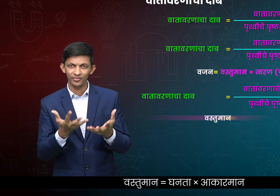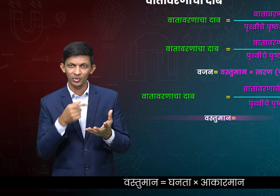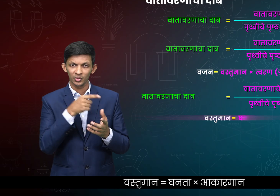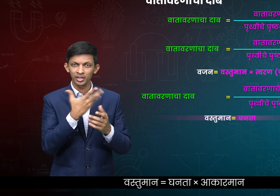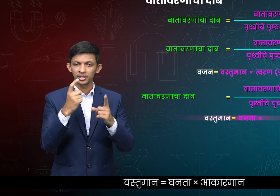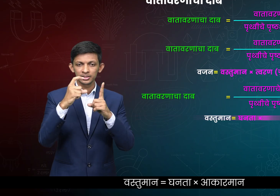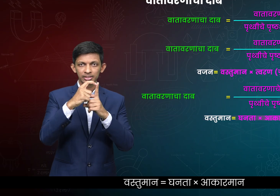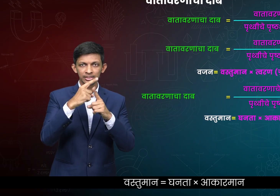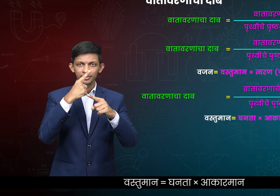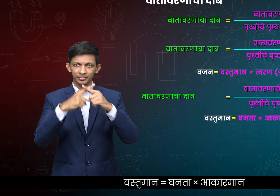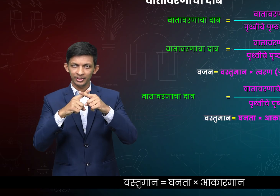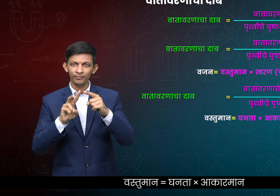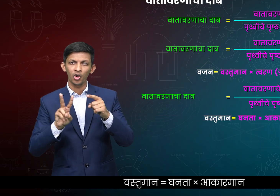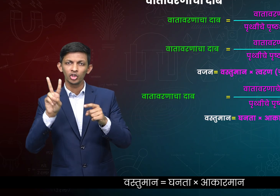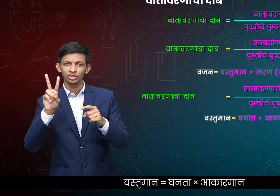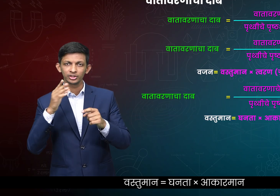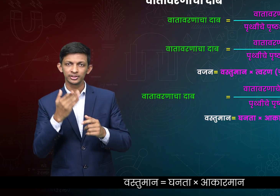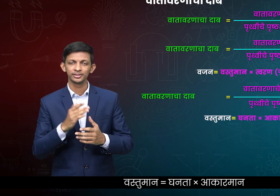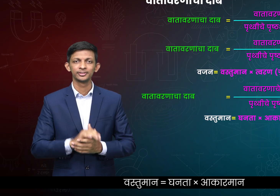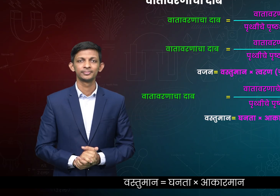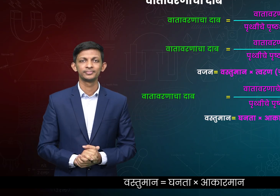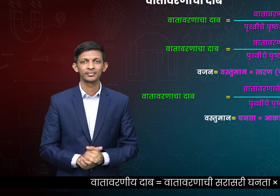वस्तुमान घनता आकारमान.